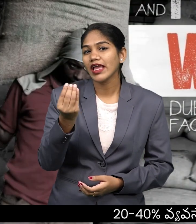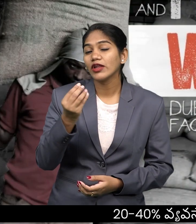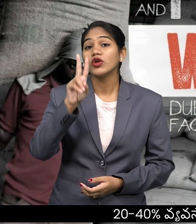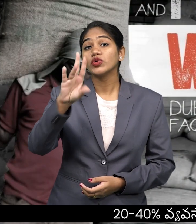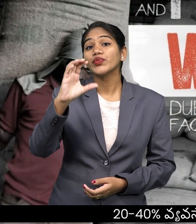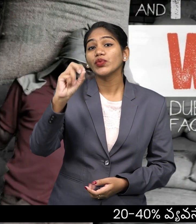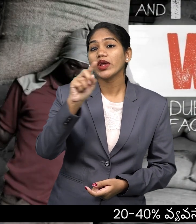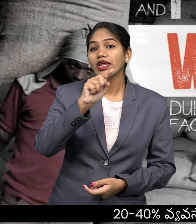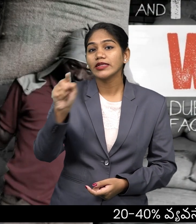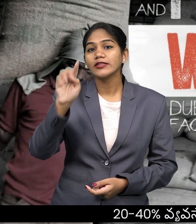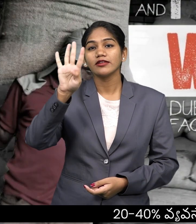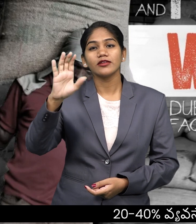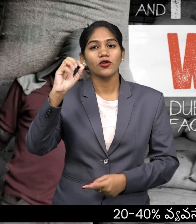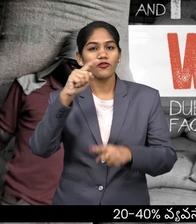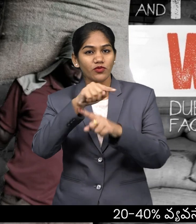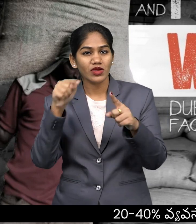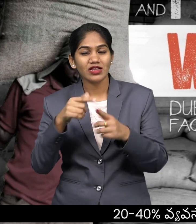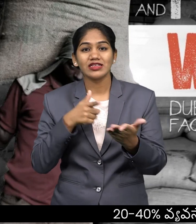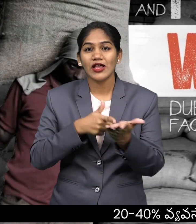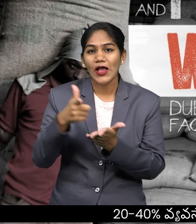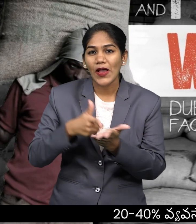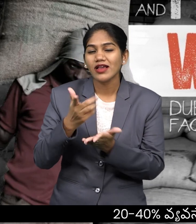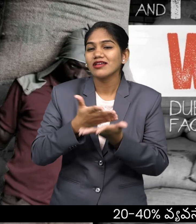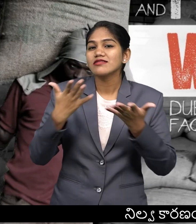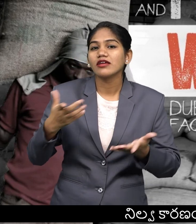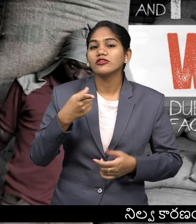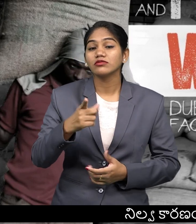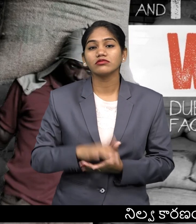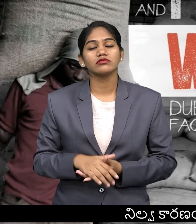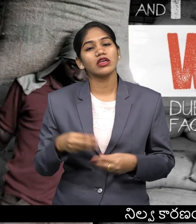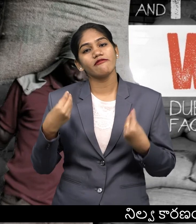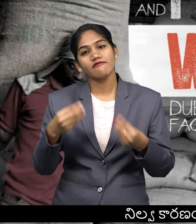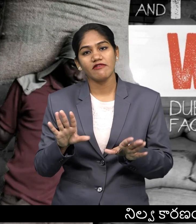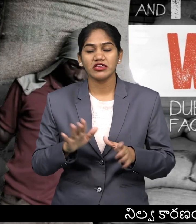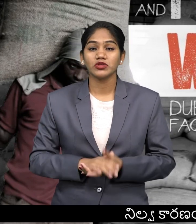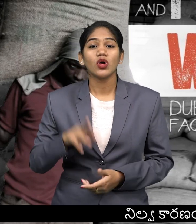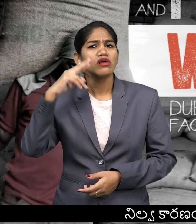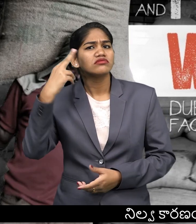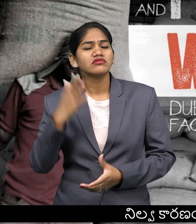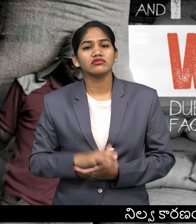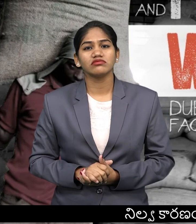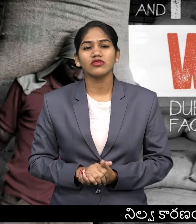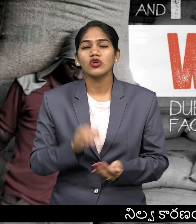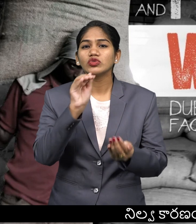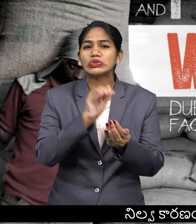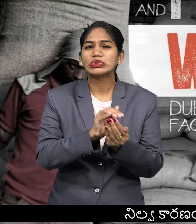ఇరవై నుంచి 40% వ్యవసాయ వస్తువులు పేలవమైన నిల్వ కారణంగా వృధా అవుతున్నాయి.